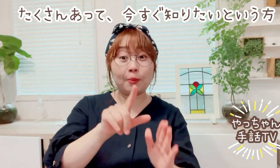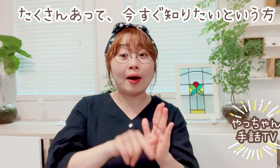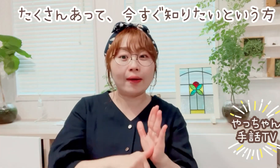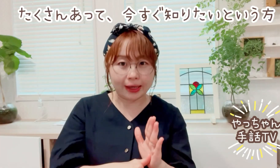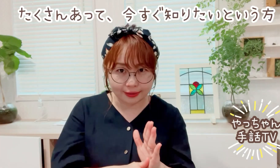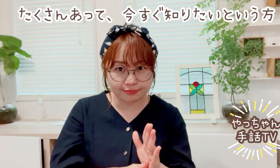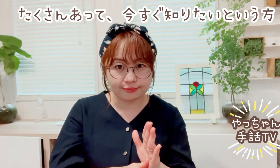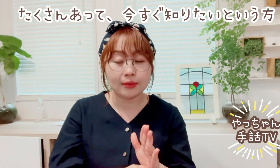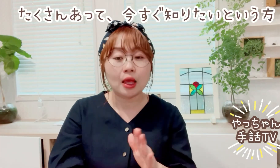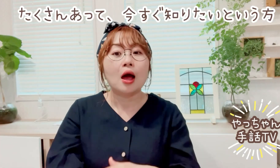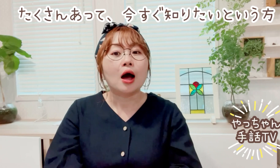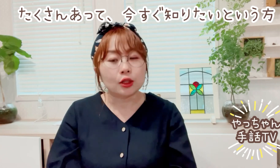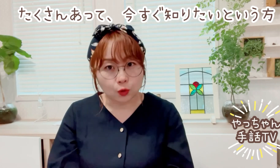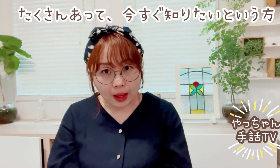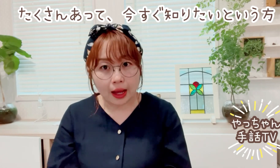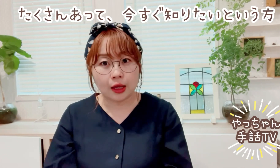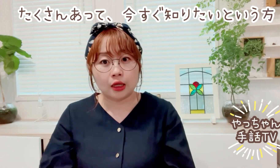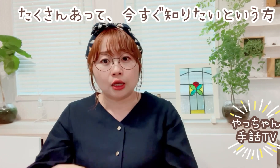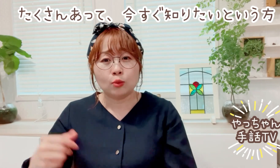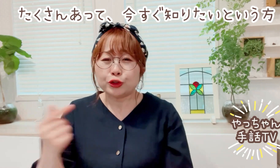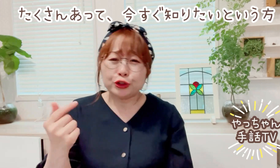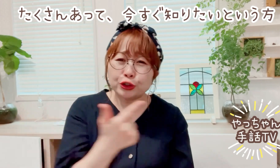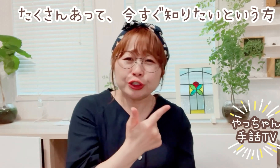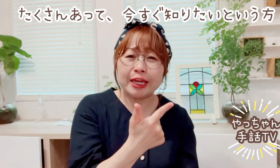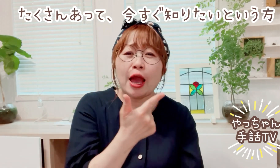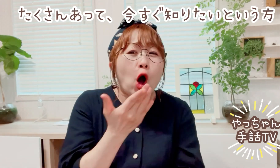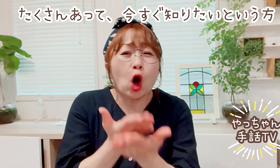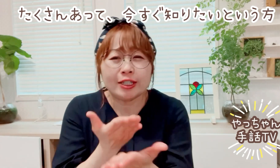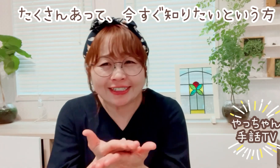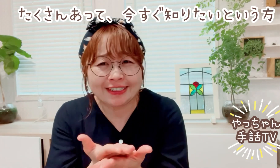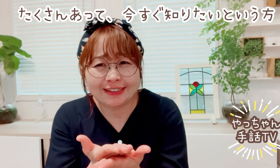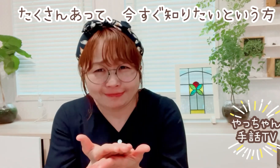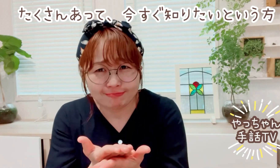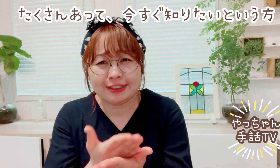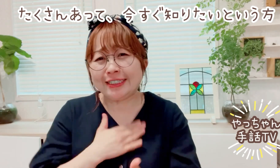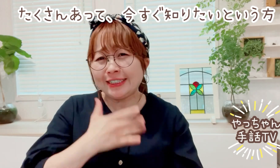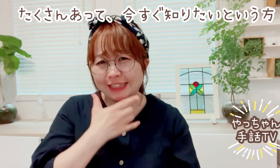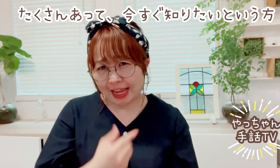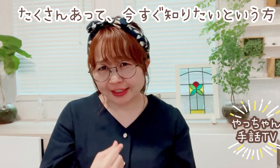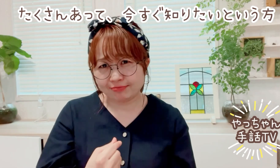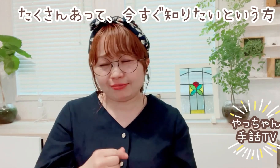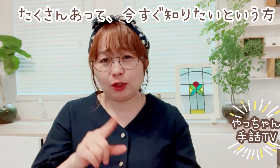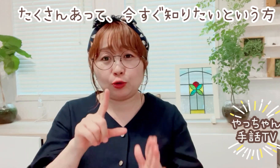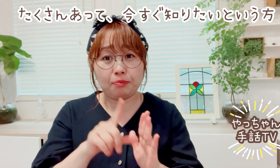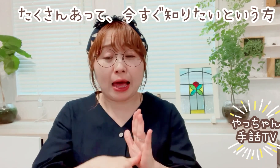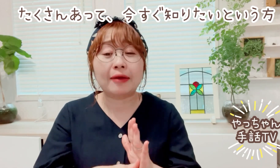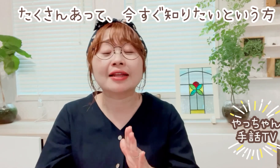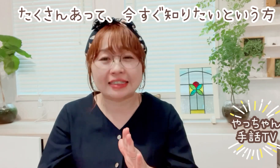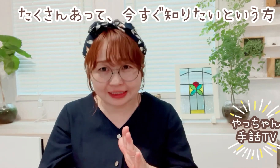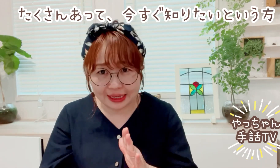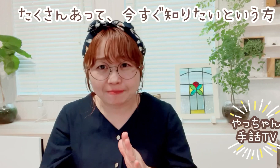う場合、あとは、すぐに欲しい、知りたいっていう場合はですね、